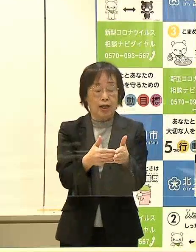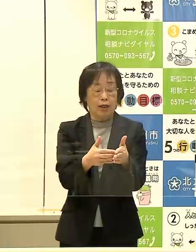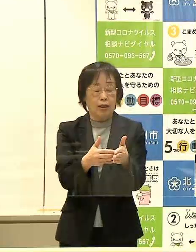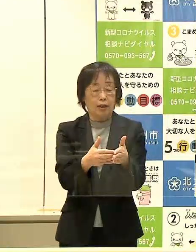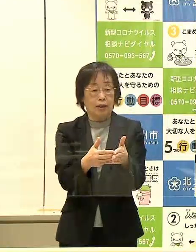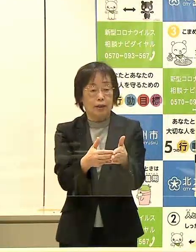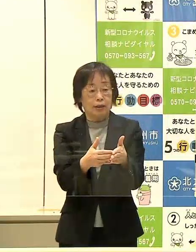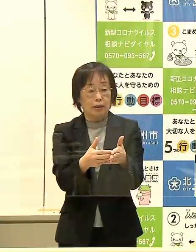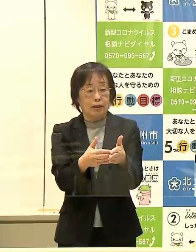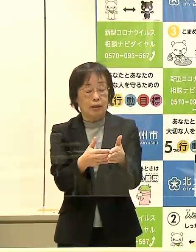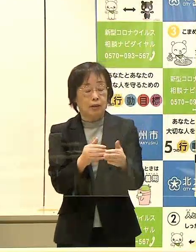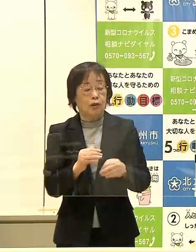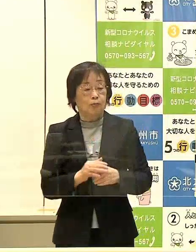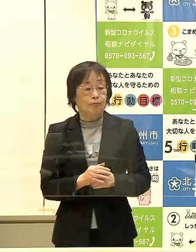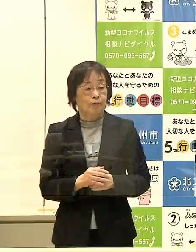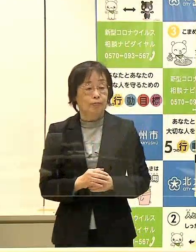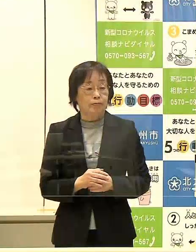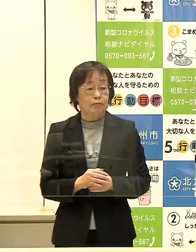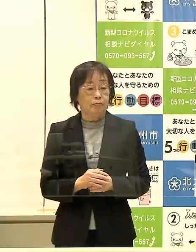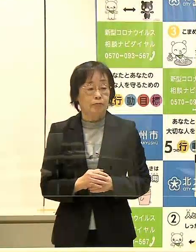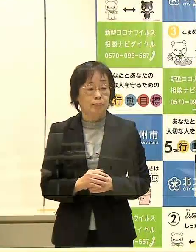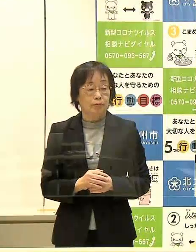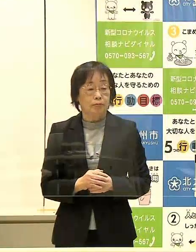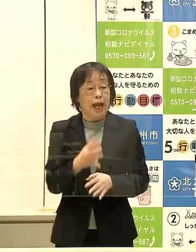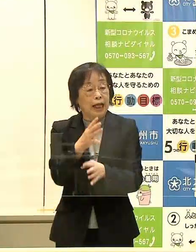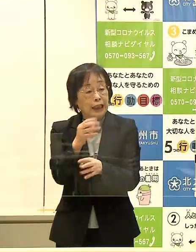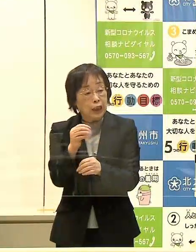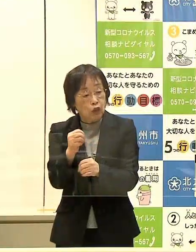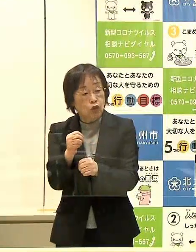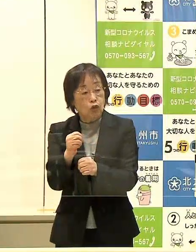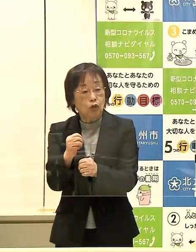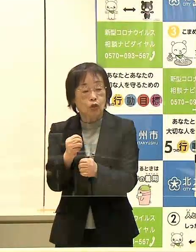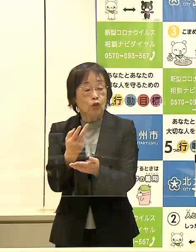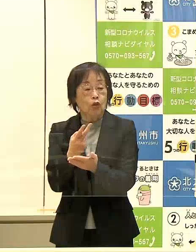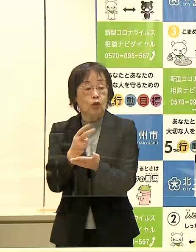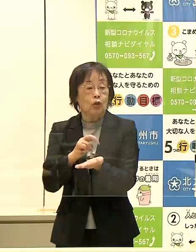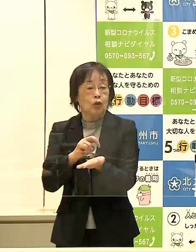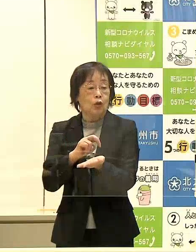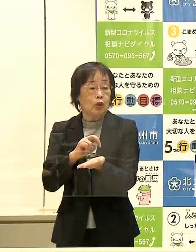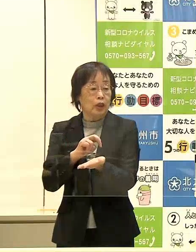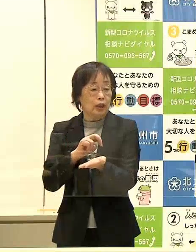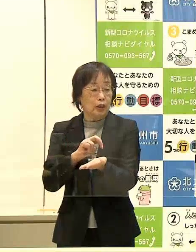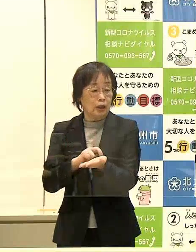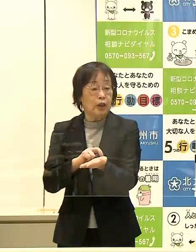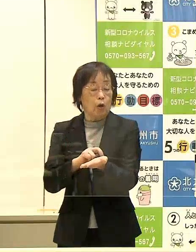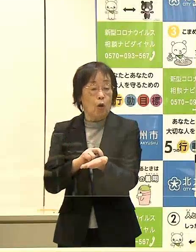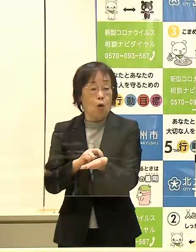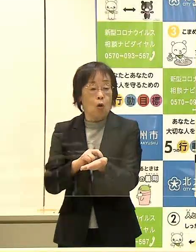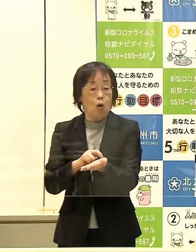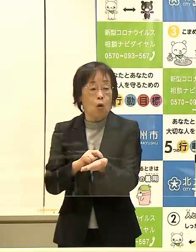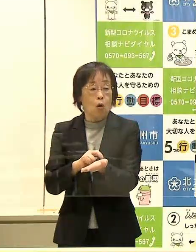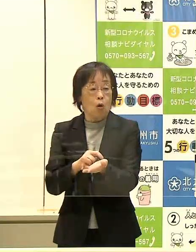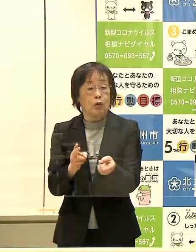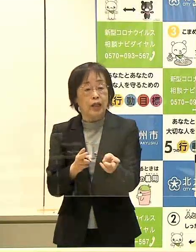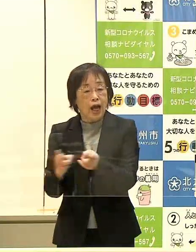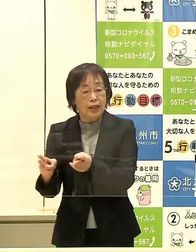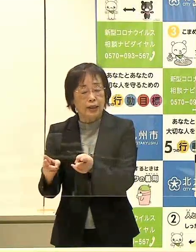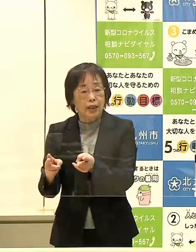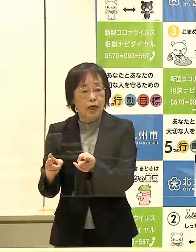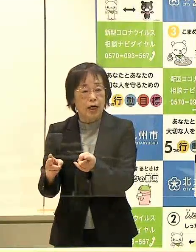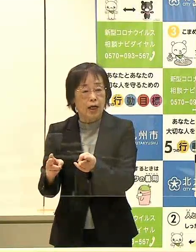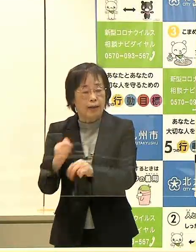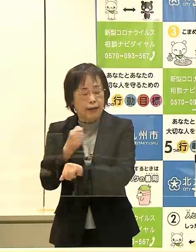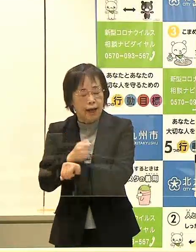ワイハています同タイムで期間のし方はなんか中尾